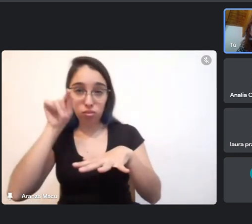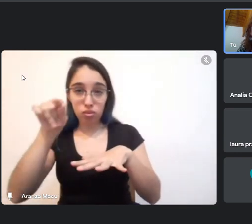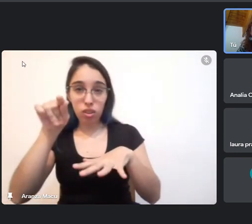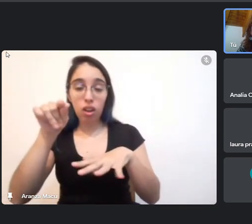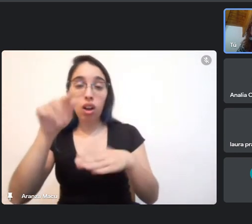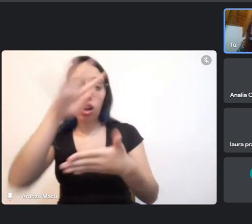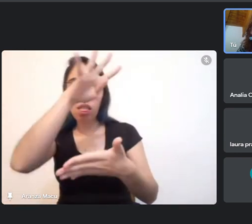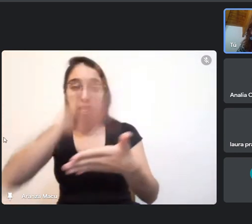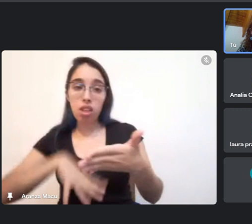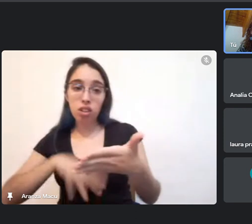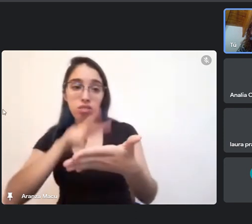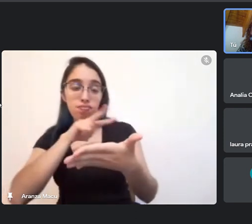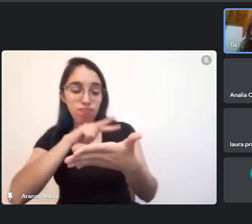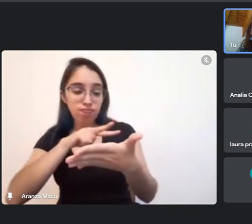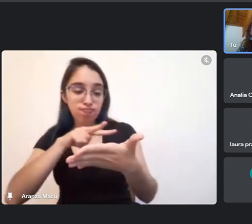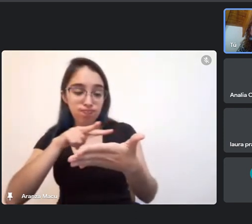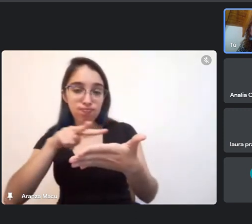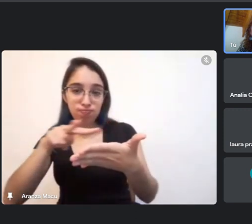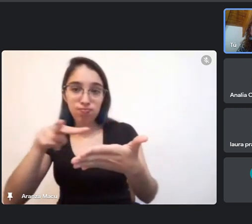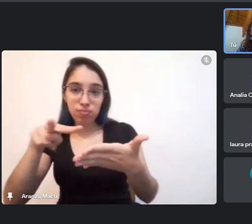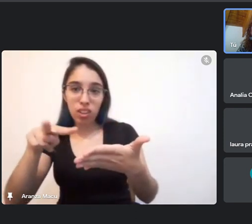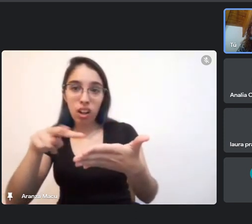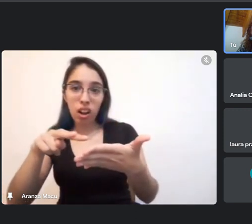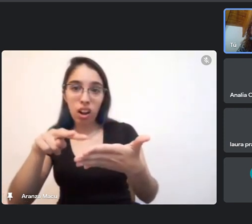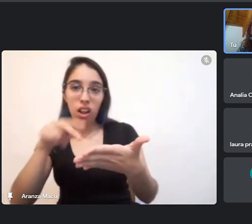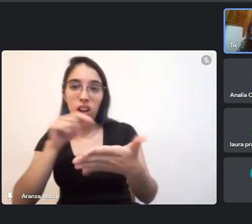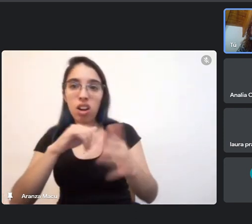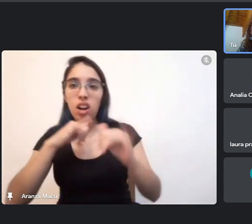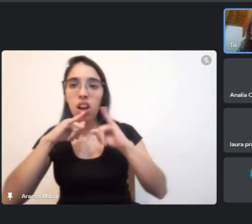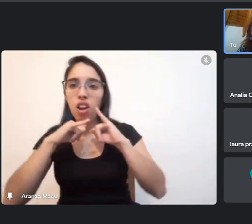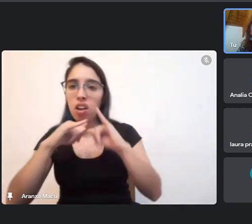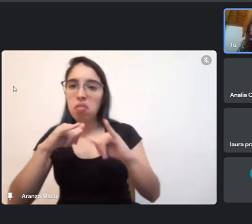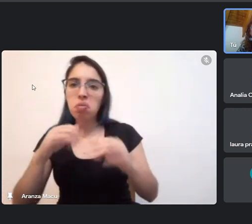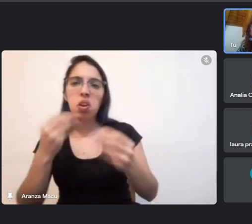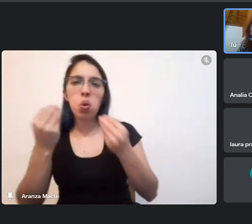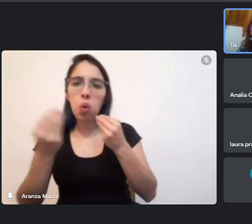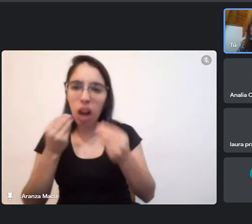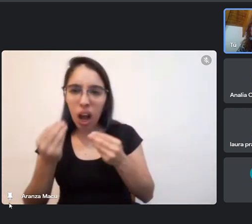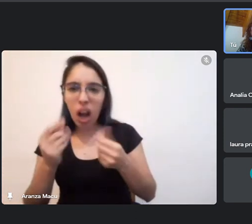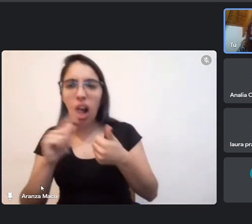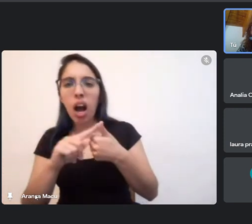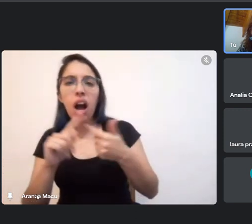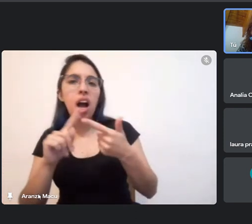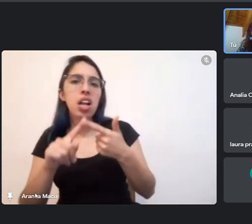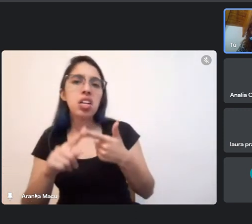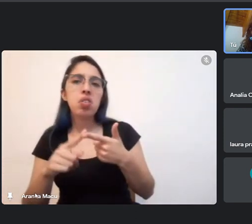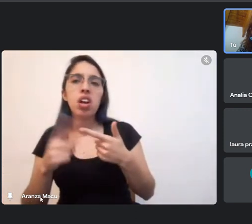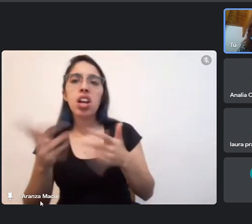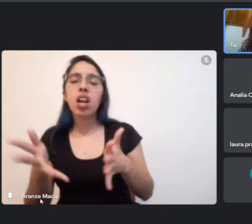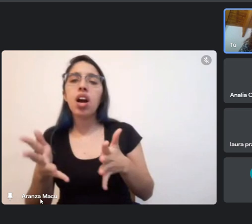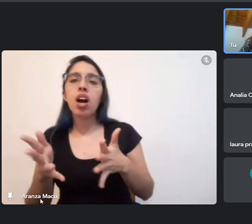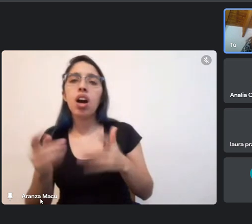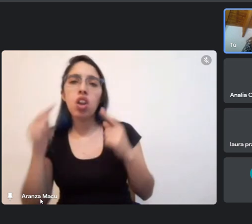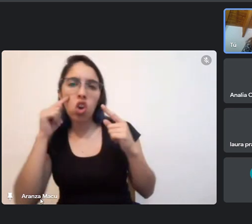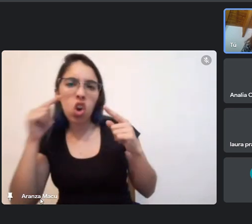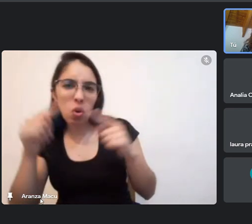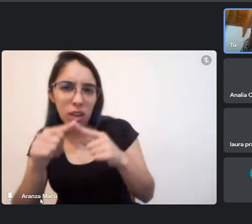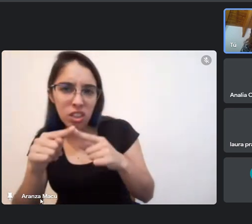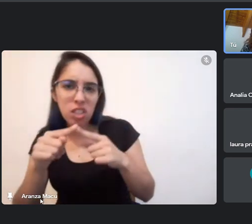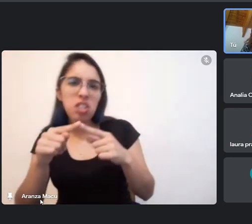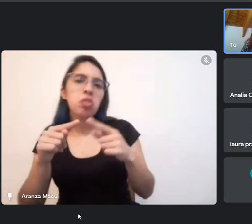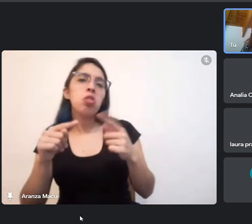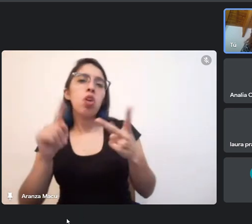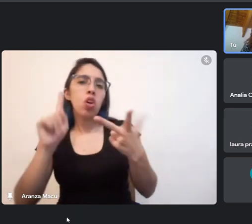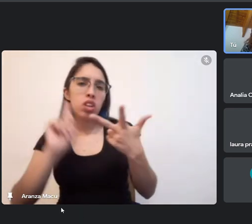texto, decir qué tipo de información y cuál es la intención y traducirla. ¿La hicieron?